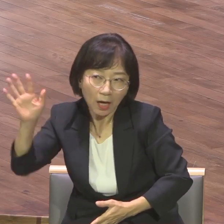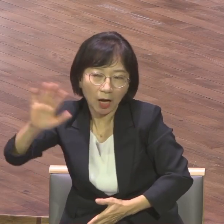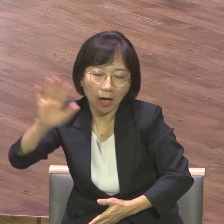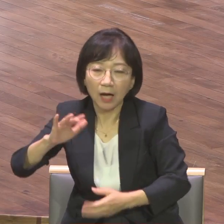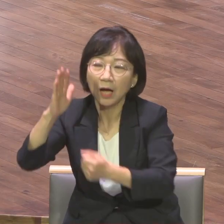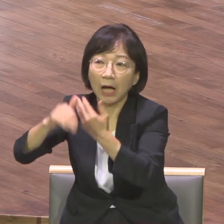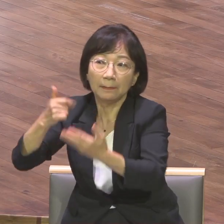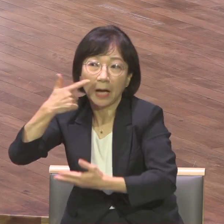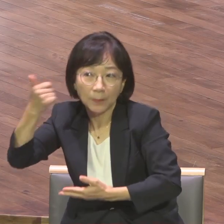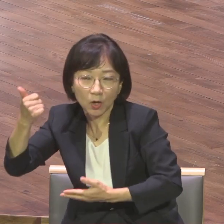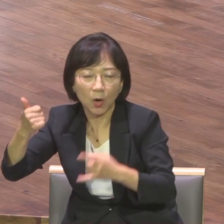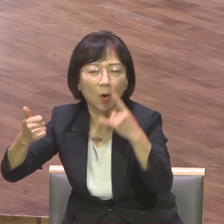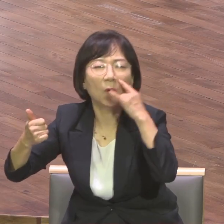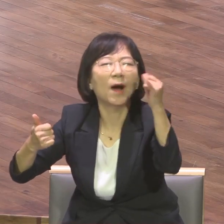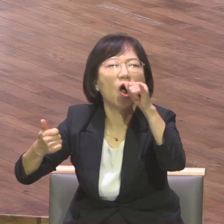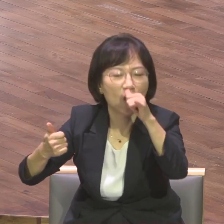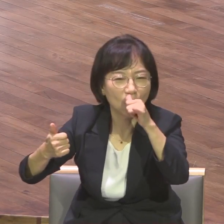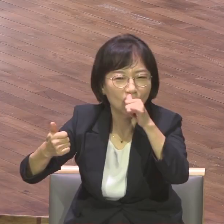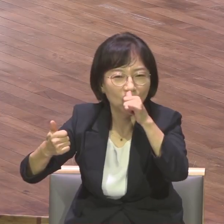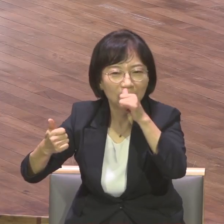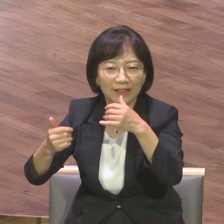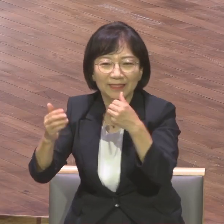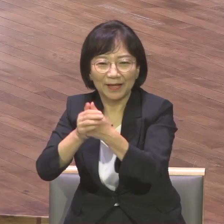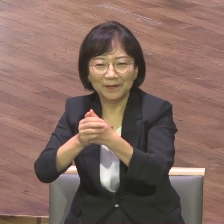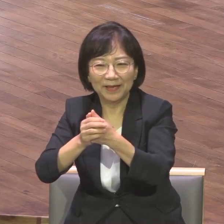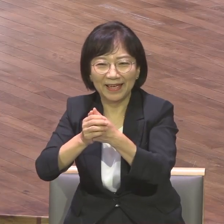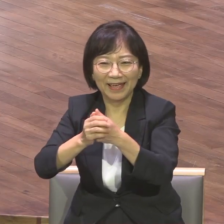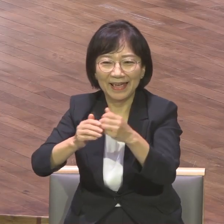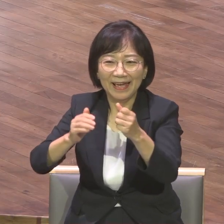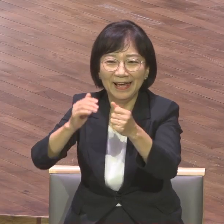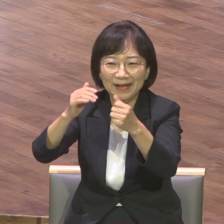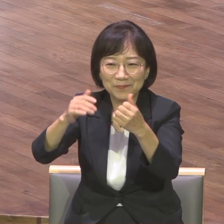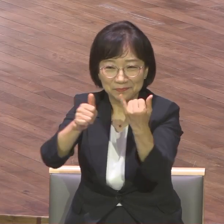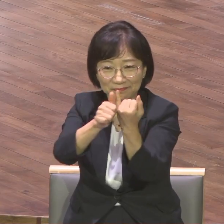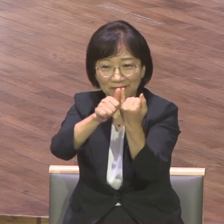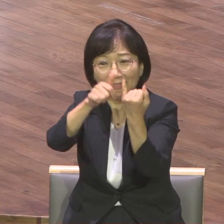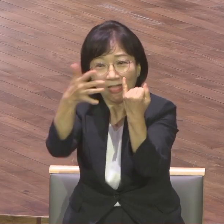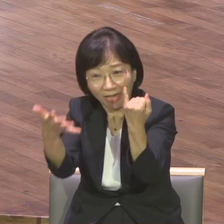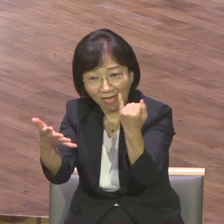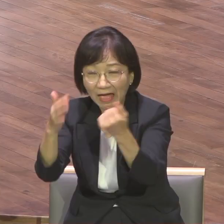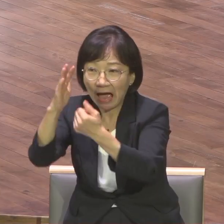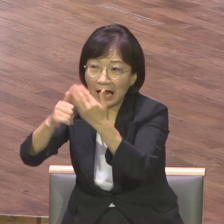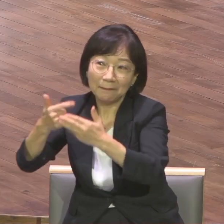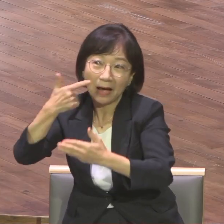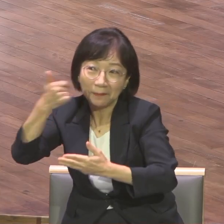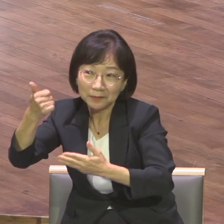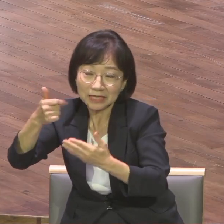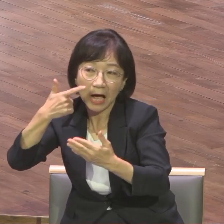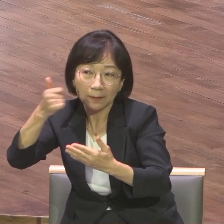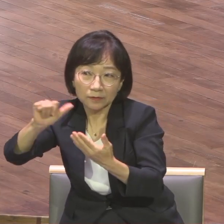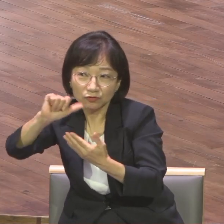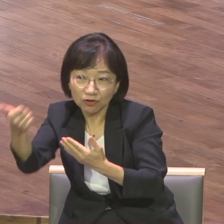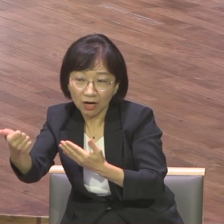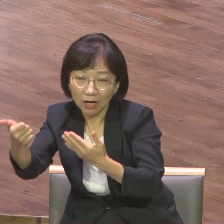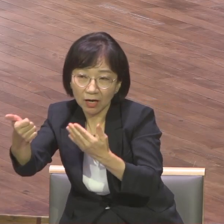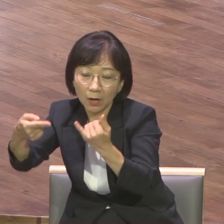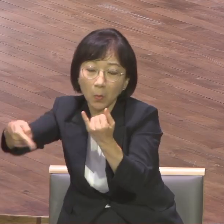있으면 어머니가 있지 않냐? 맞잖아요. 하나님 아버지가 있으니까 어머니가 있는데 하나님